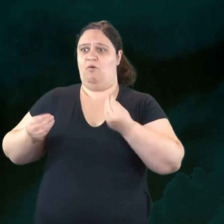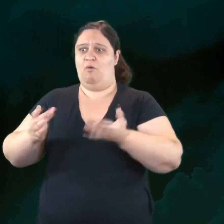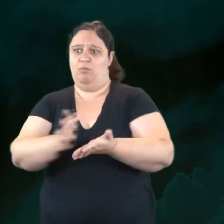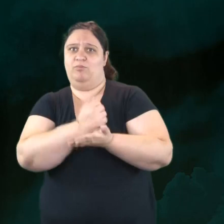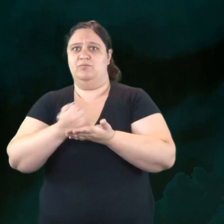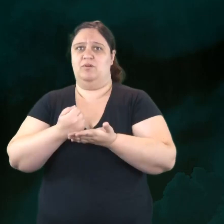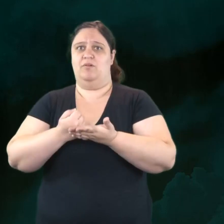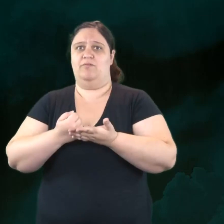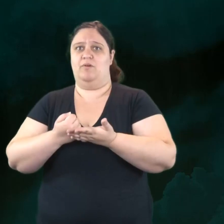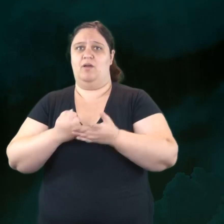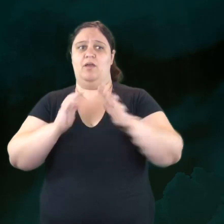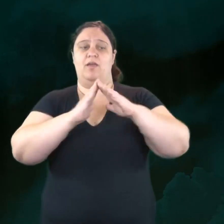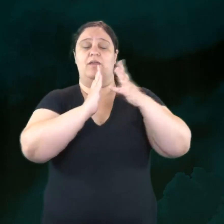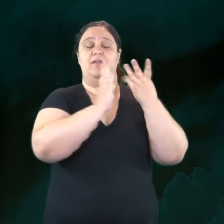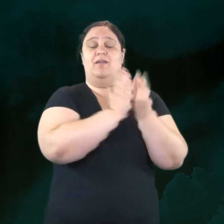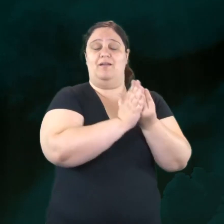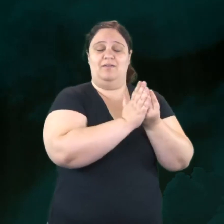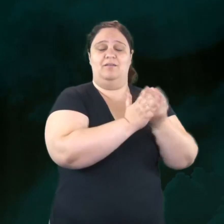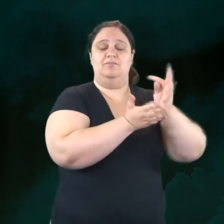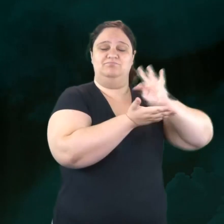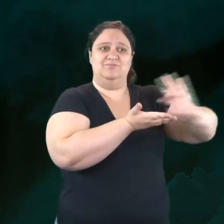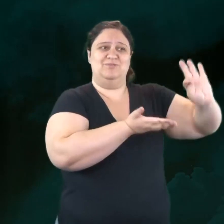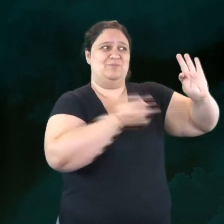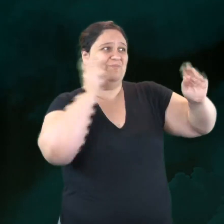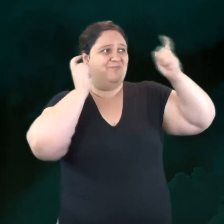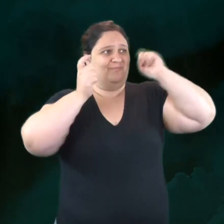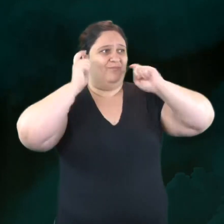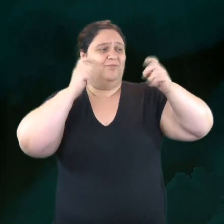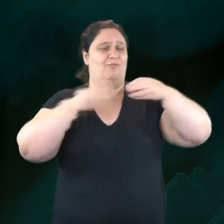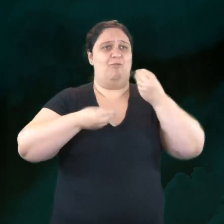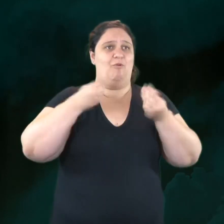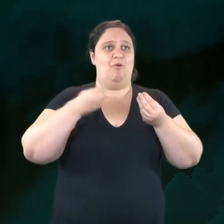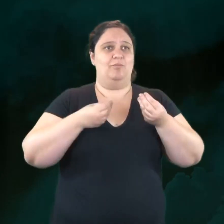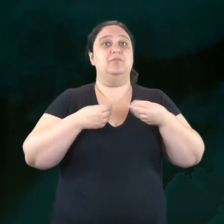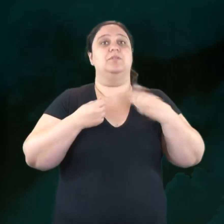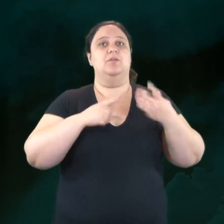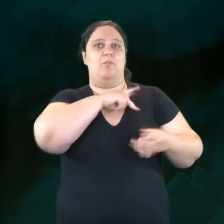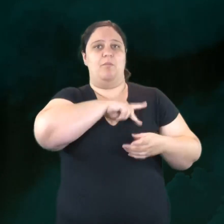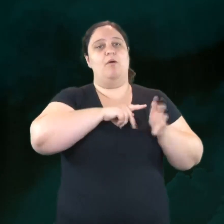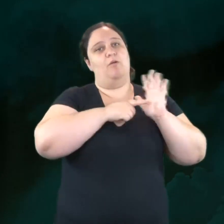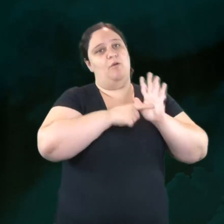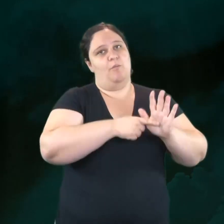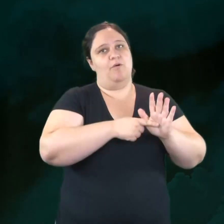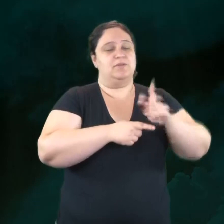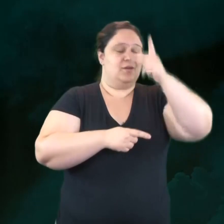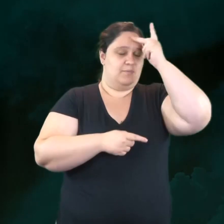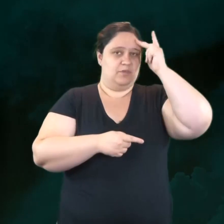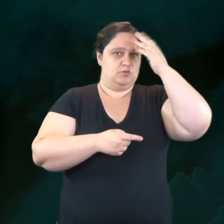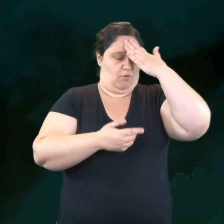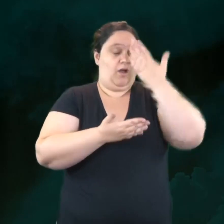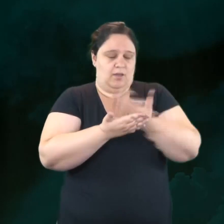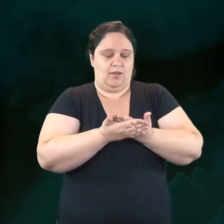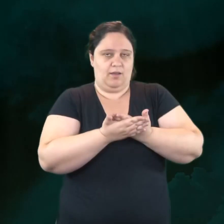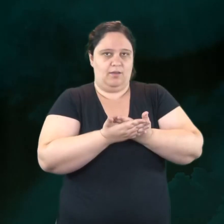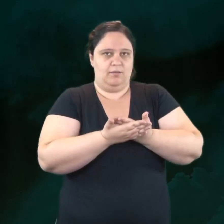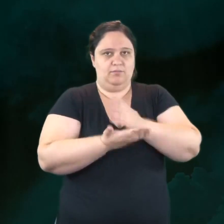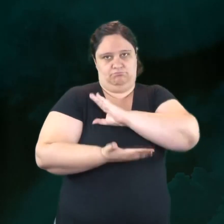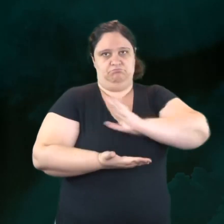Paulo mostra que quem morreu em Cristo, ele não morreu, ele dorme. Aleluia! Nós,